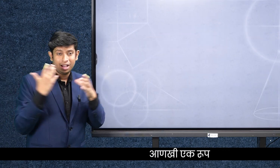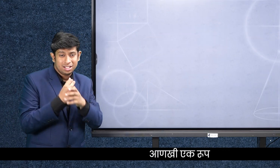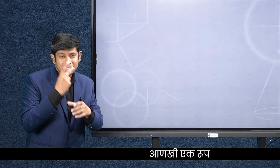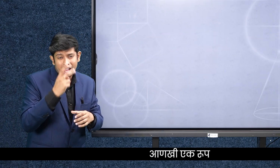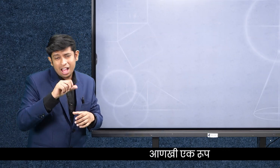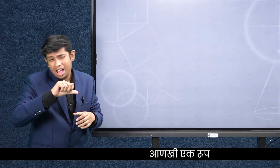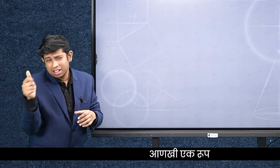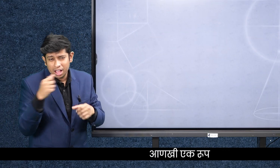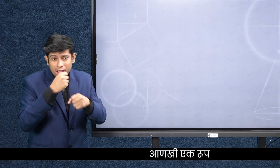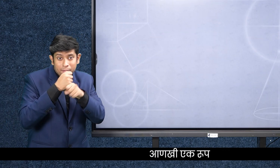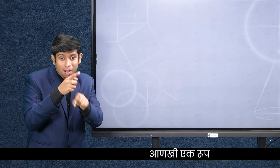आणखी एक रूप